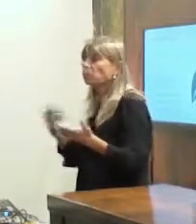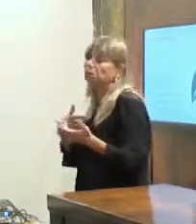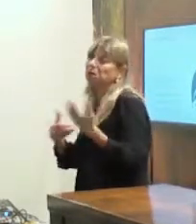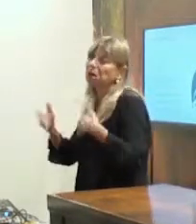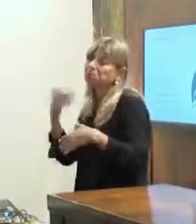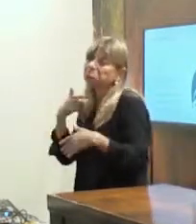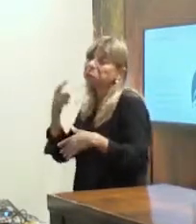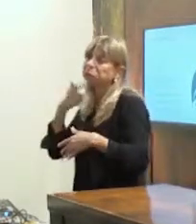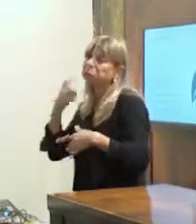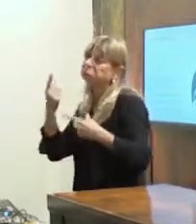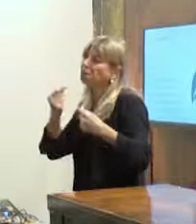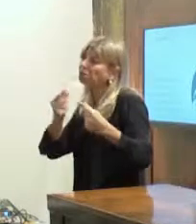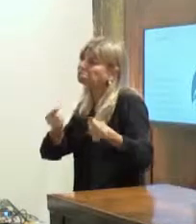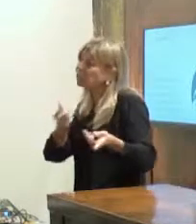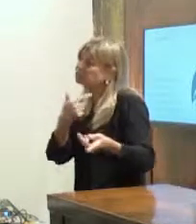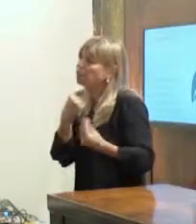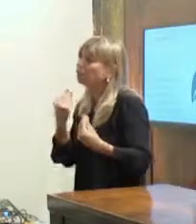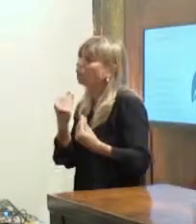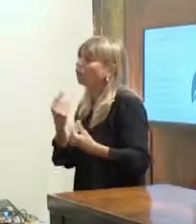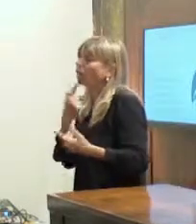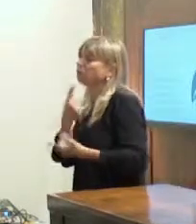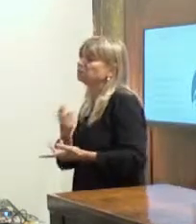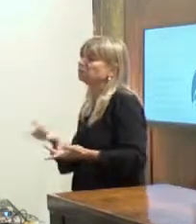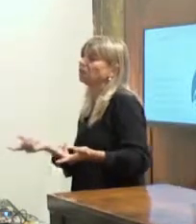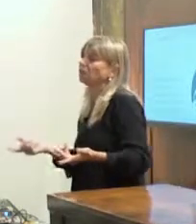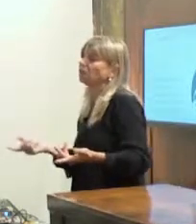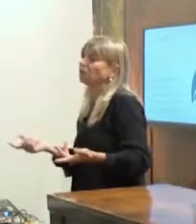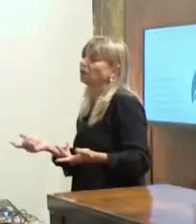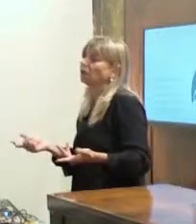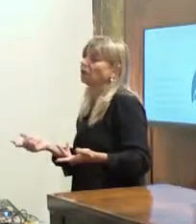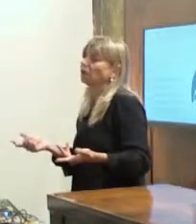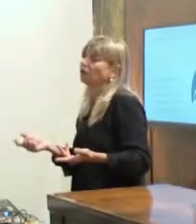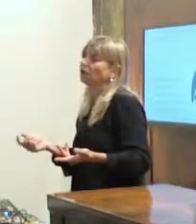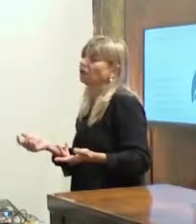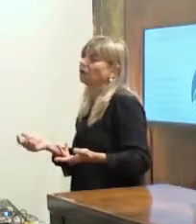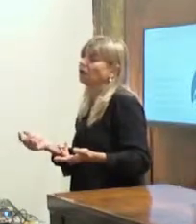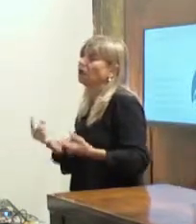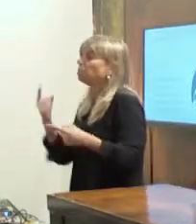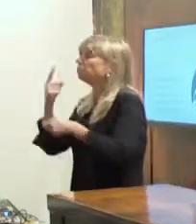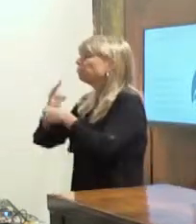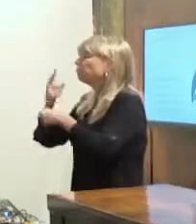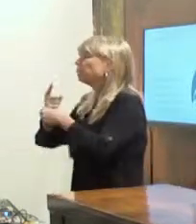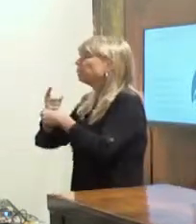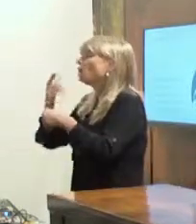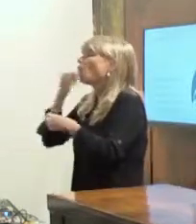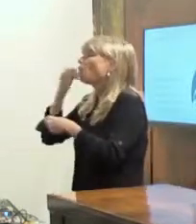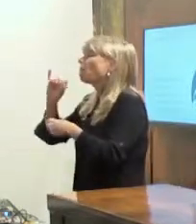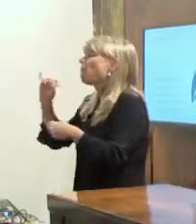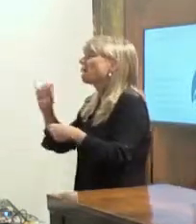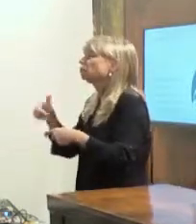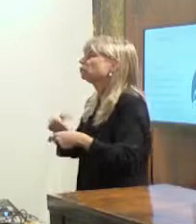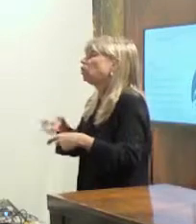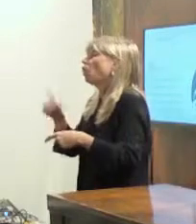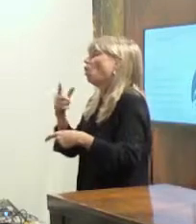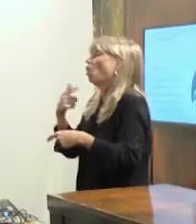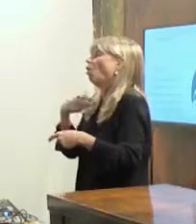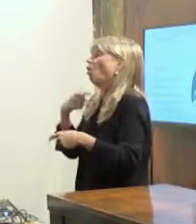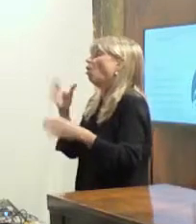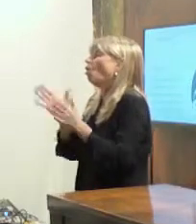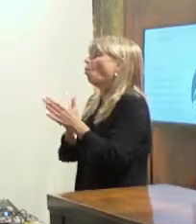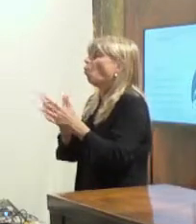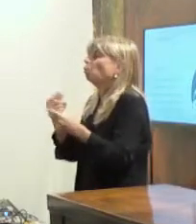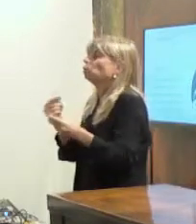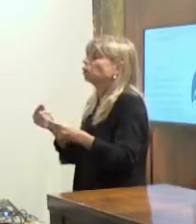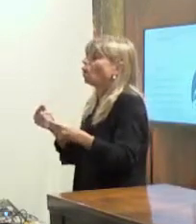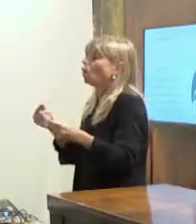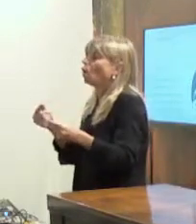asociaciones de usuarios y de consumidores, porque se hizo el 1 de marzo superpuesto con el inicio de